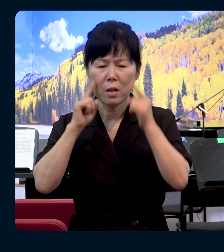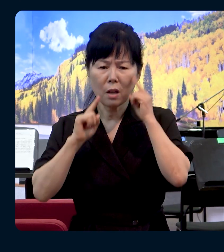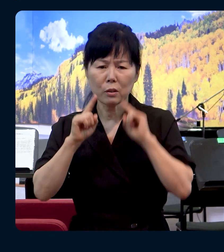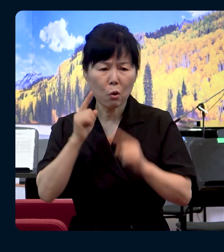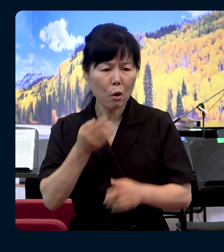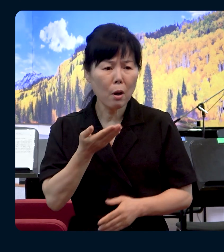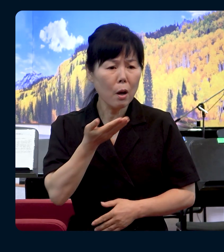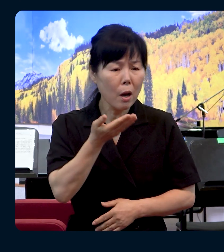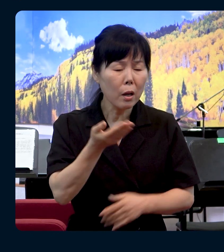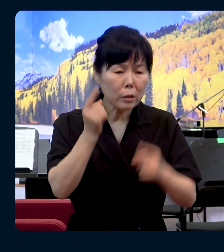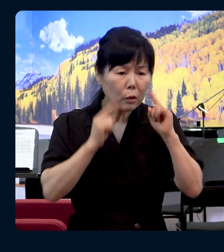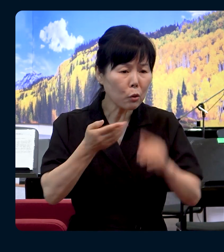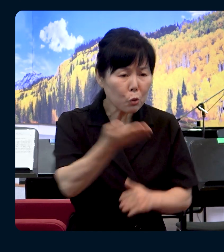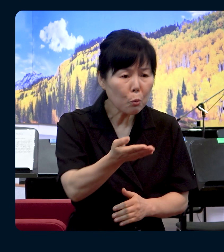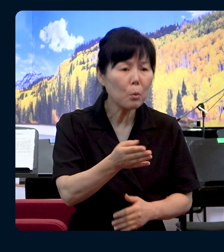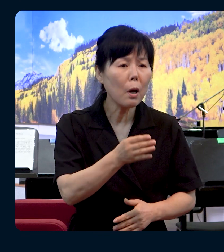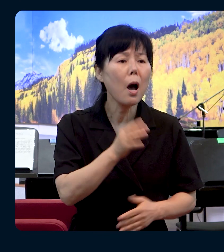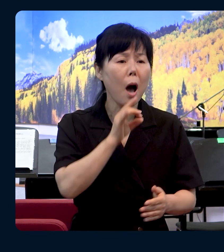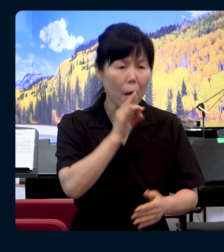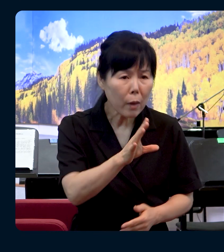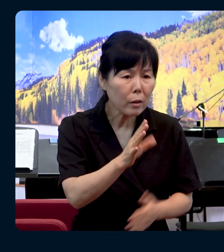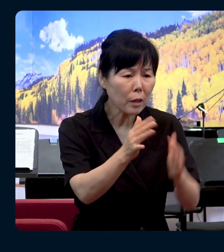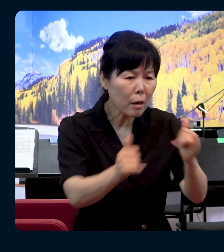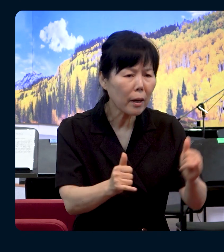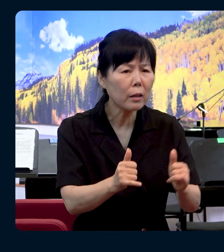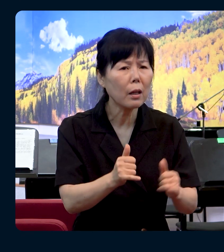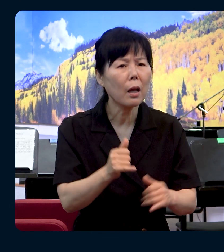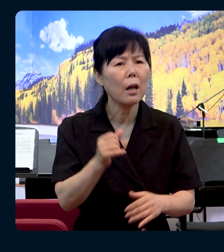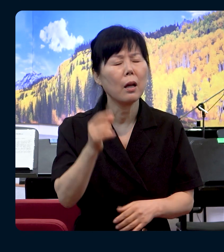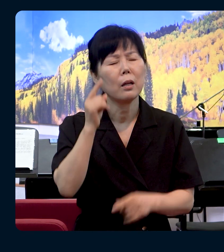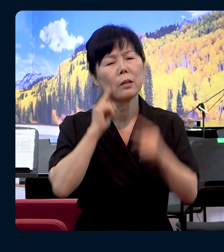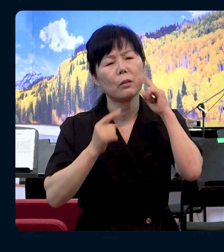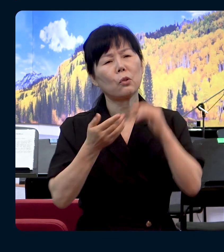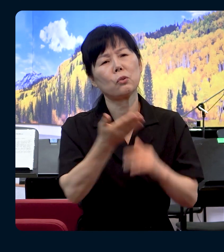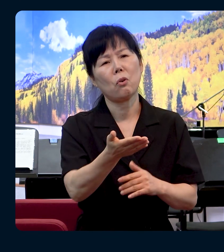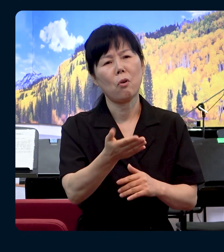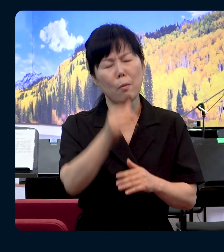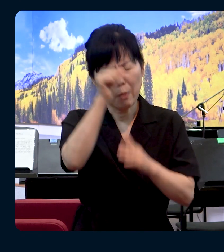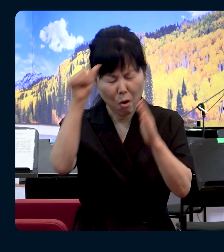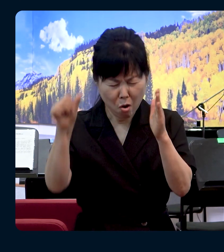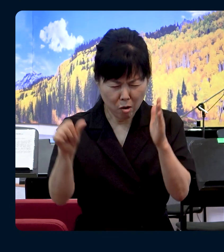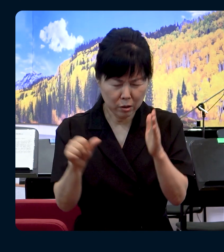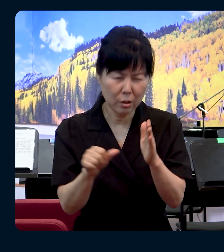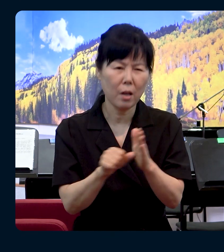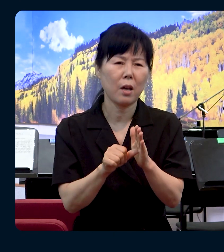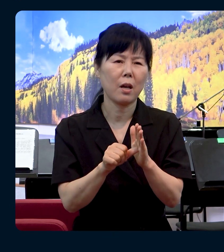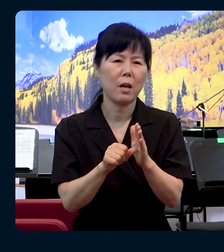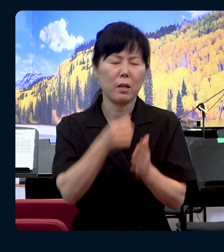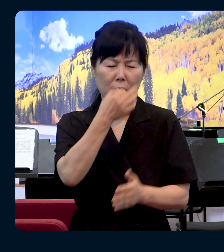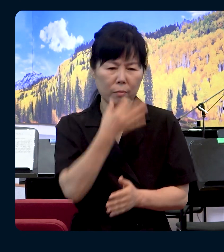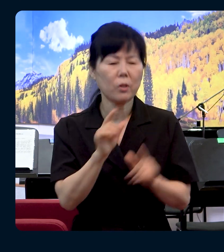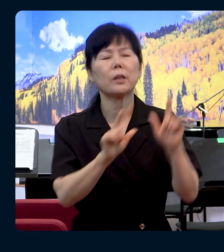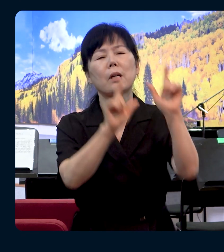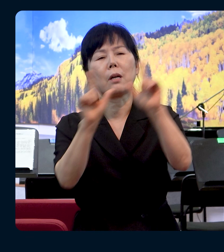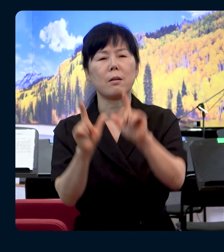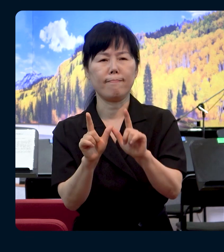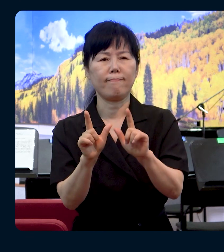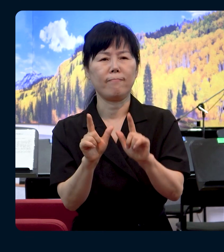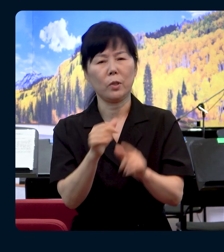되는 그런 사람들한테 어마어마한 상처를 주면서 정말 평생 어떻게 벗어날 수 없는 굴레를 씌우는 일이 얼마나 많은지 말이죠.